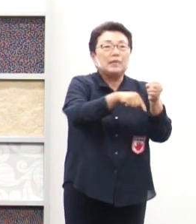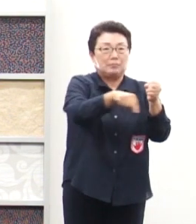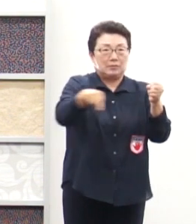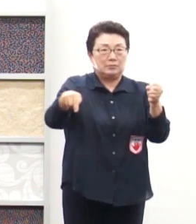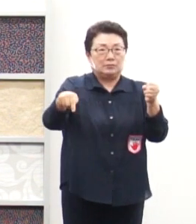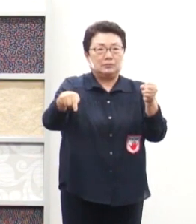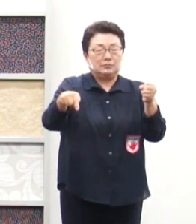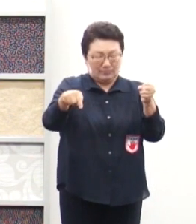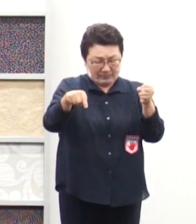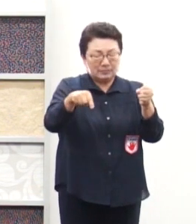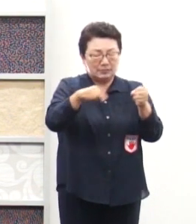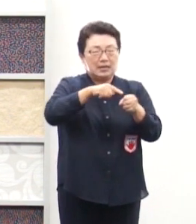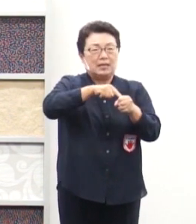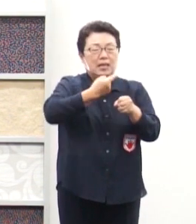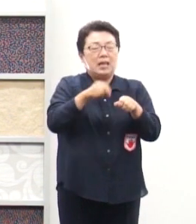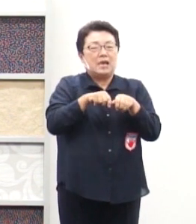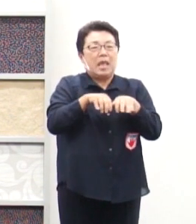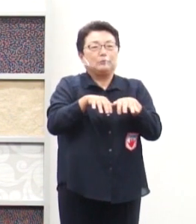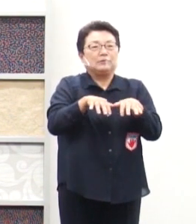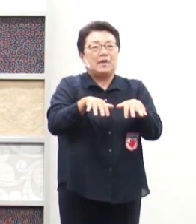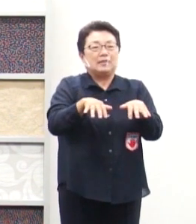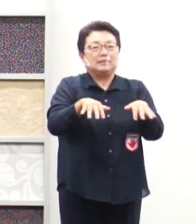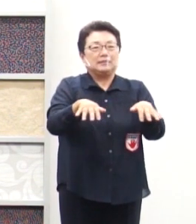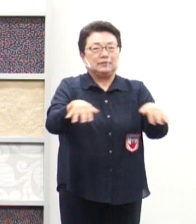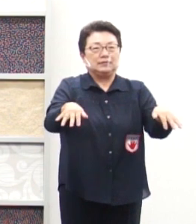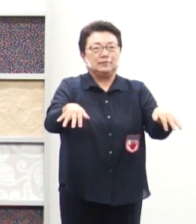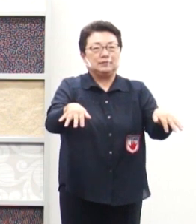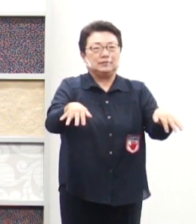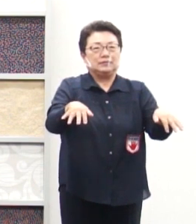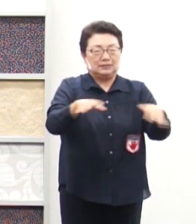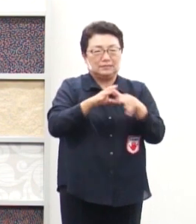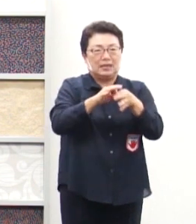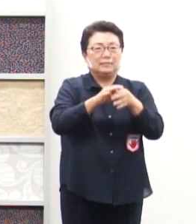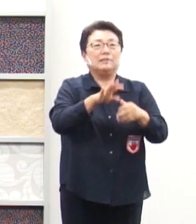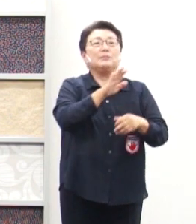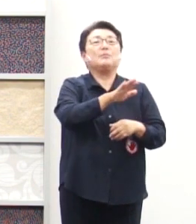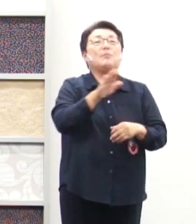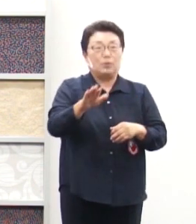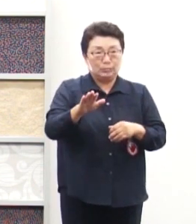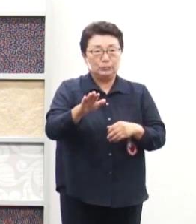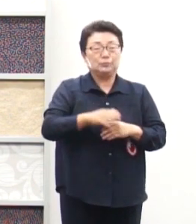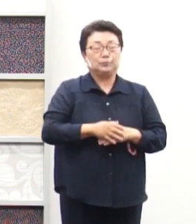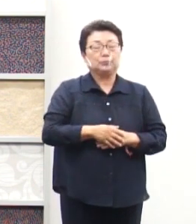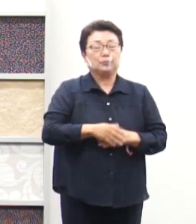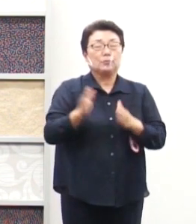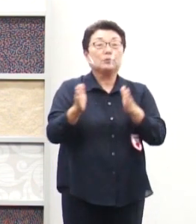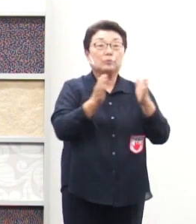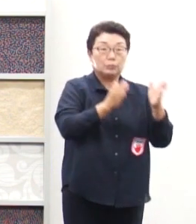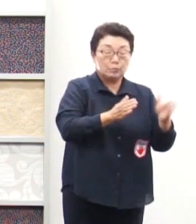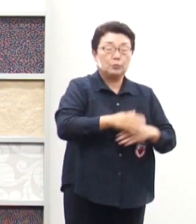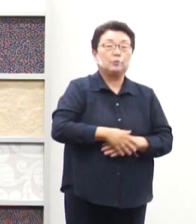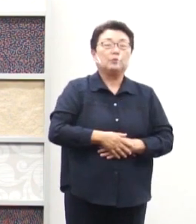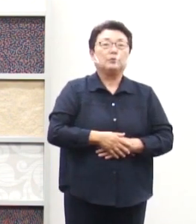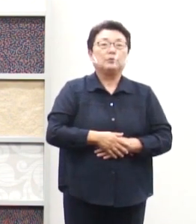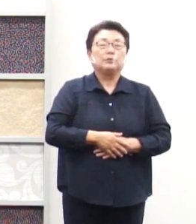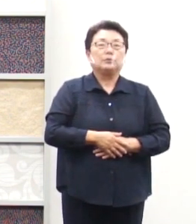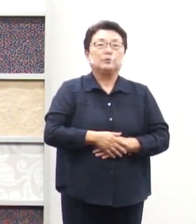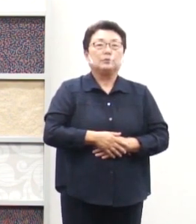異株というのが感染拡大に、寄与しているだろうというふうに思います。そして、